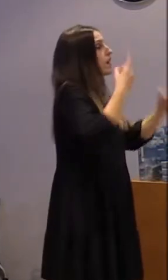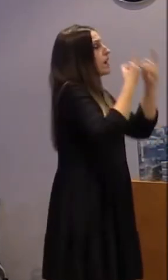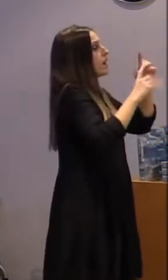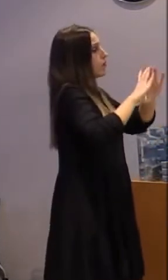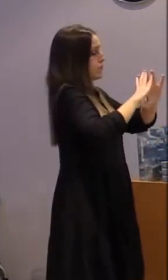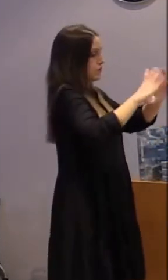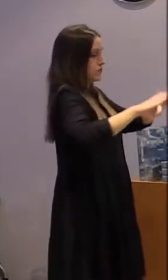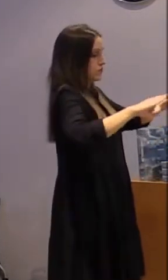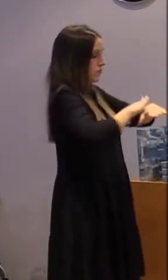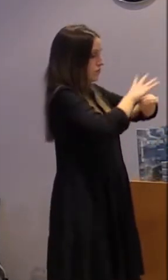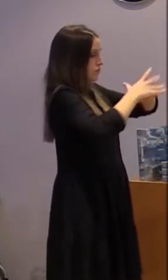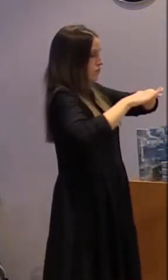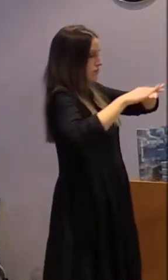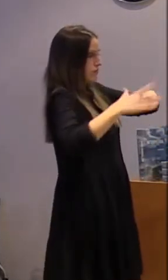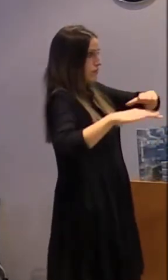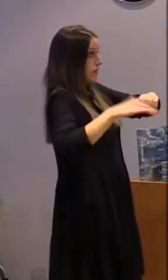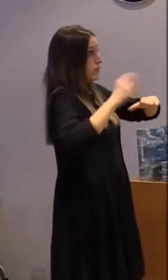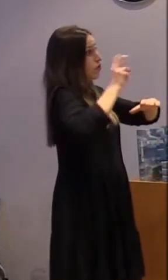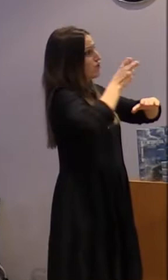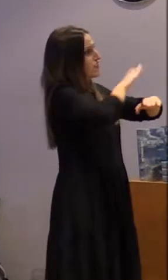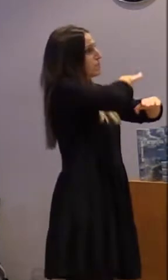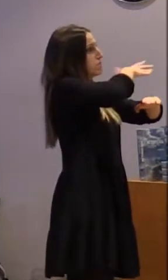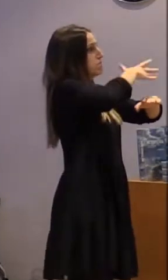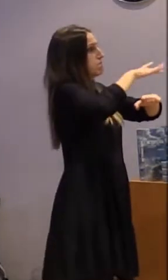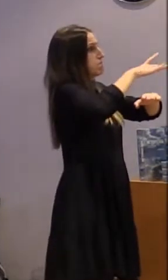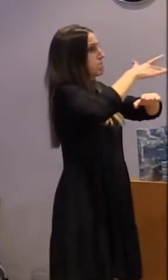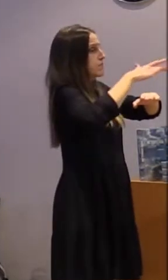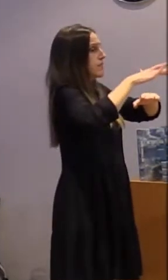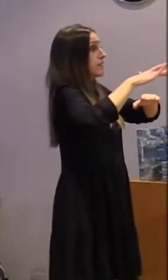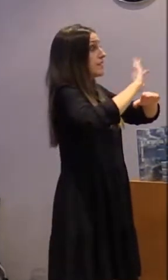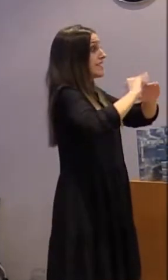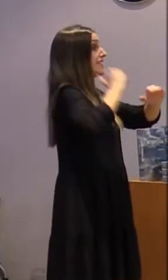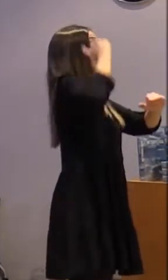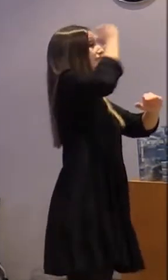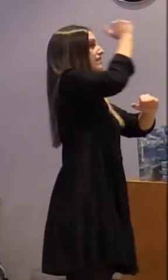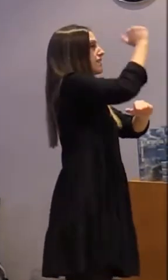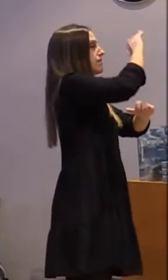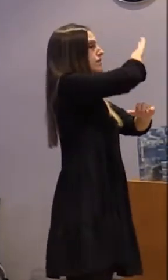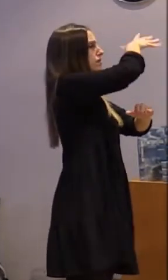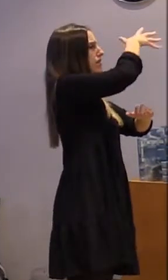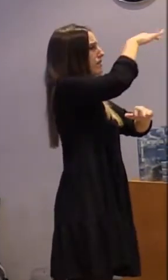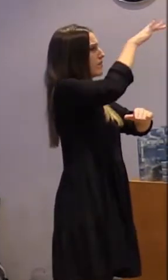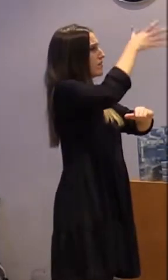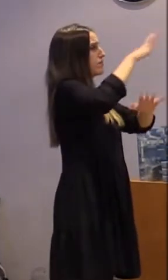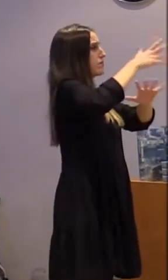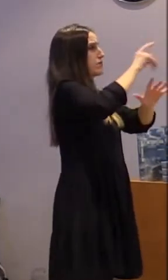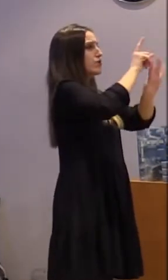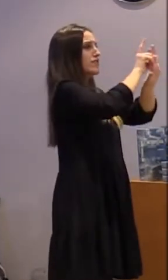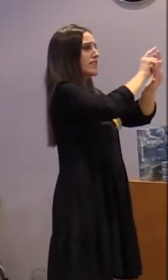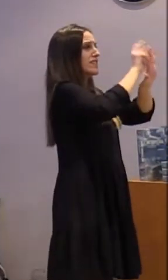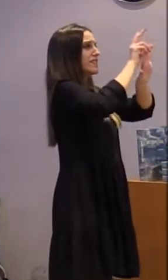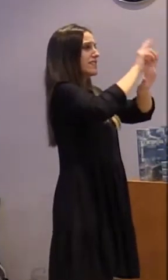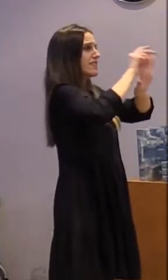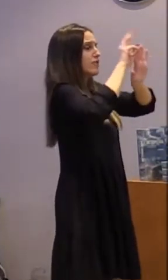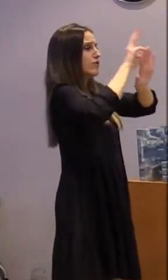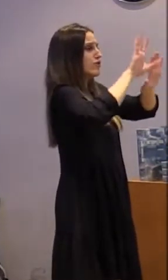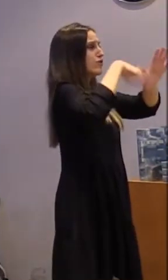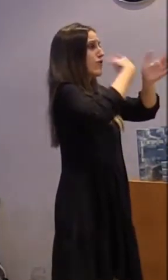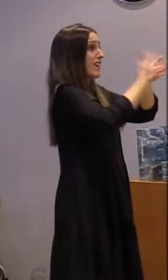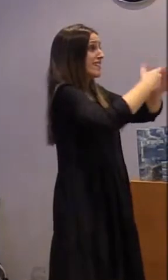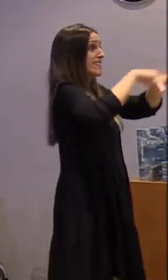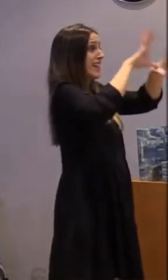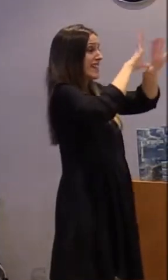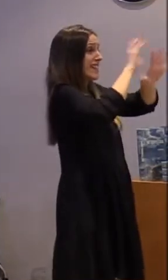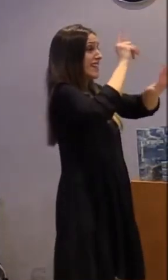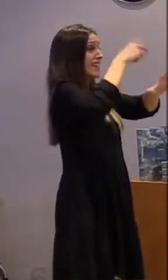por encima aparecen unas que son nubes medias y en el límite de la troposfera, torno a 6, 7, 8, hasta los 10 kilómetros